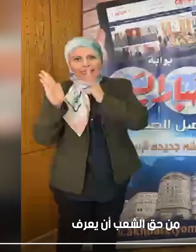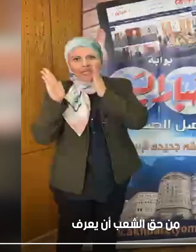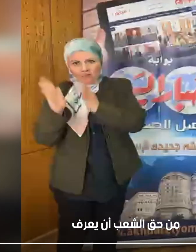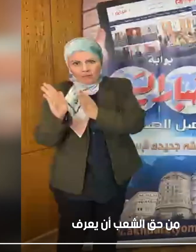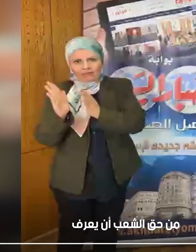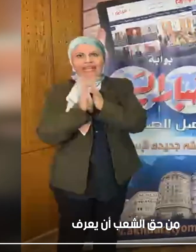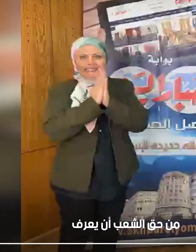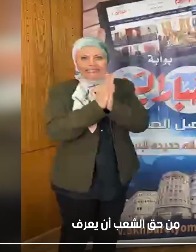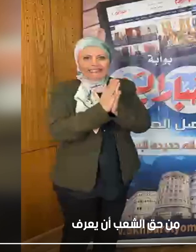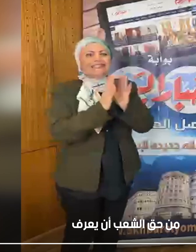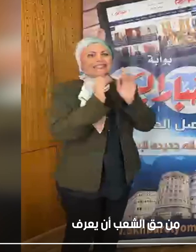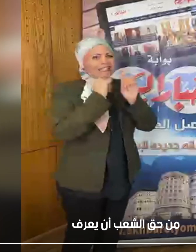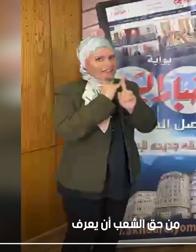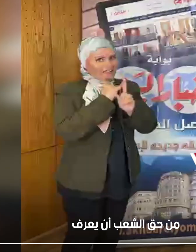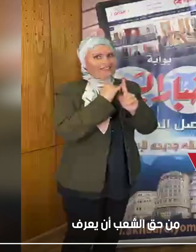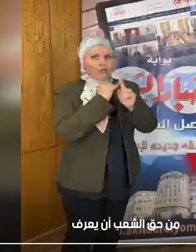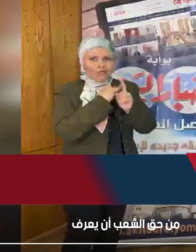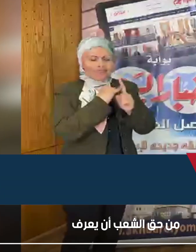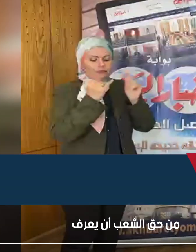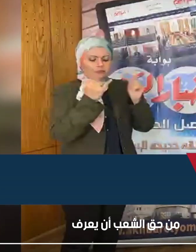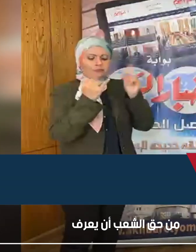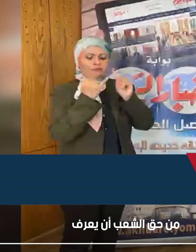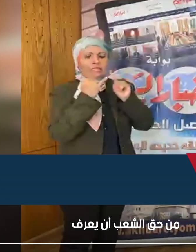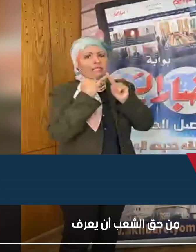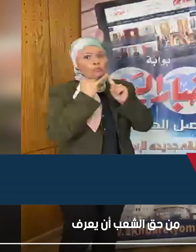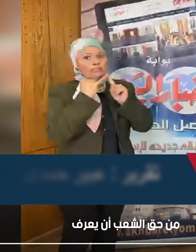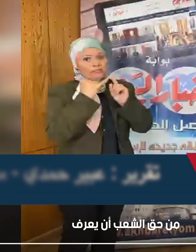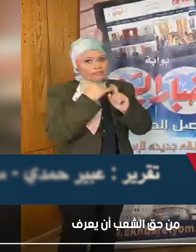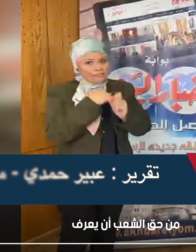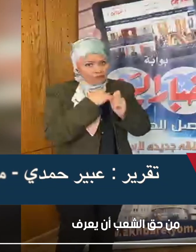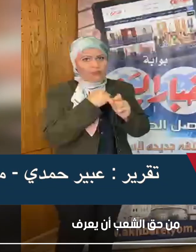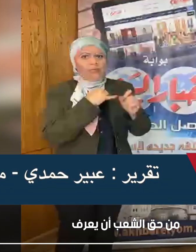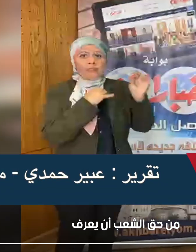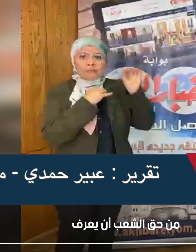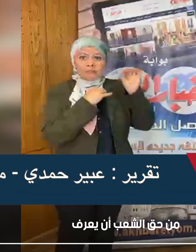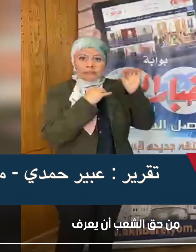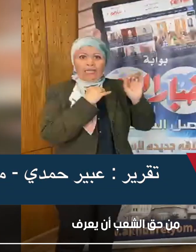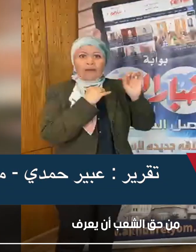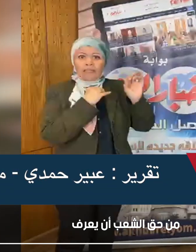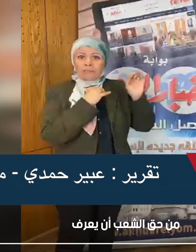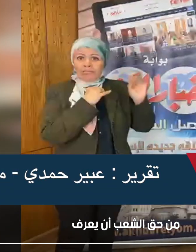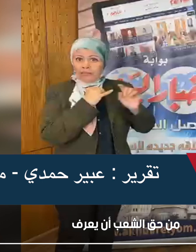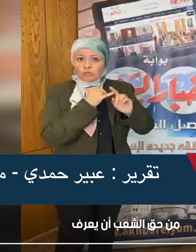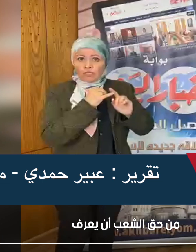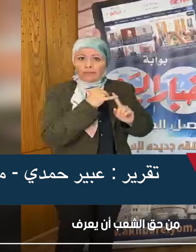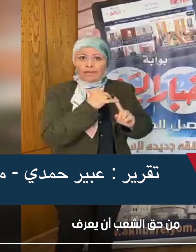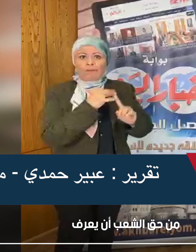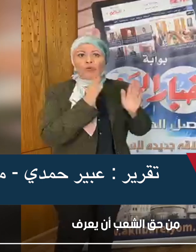عليها فقط. يعني إيه؟ يعني أنا دلوقتي المستفيدين على قاعدة بيانات مستحق الدعم اللي